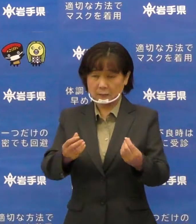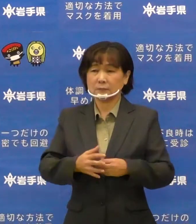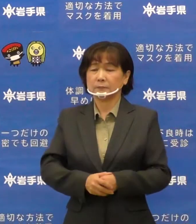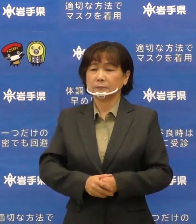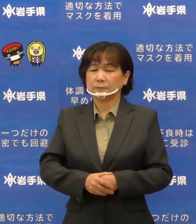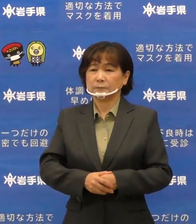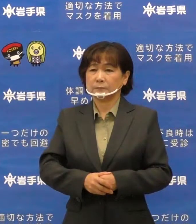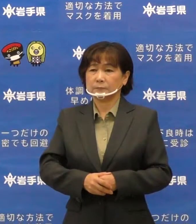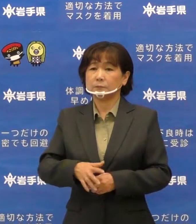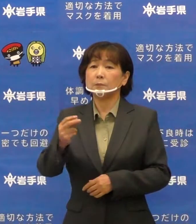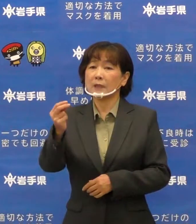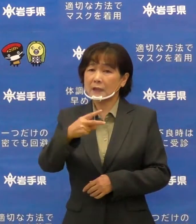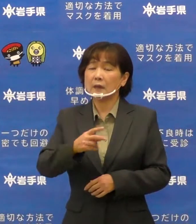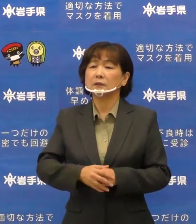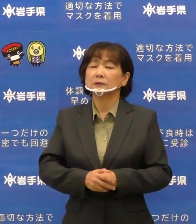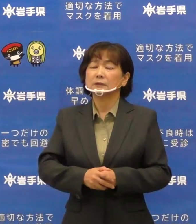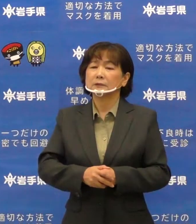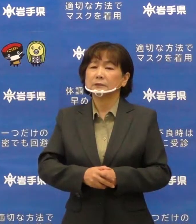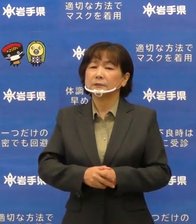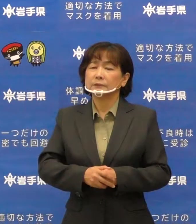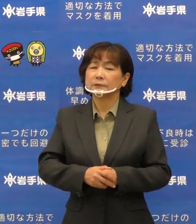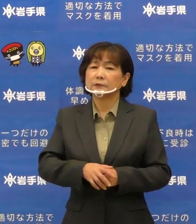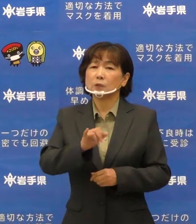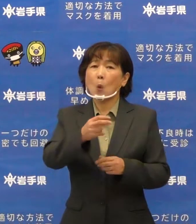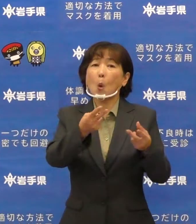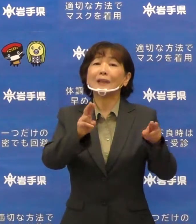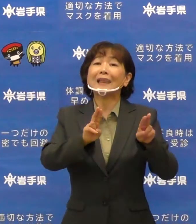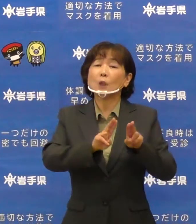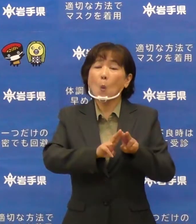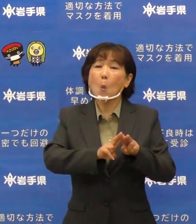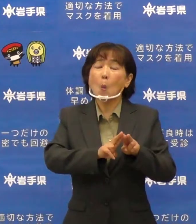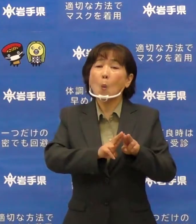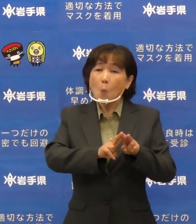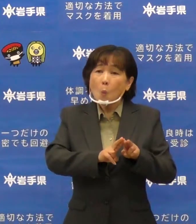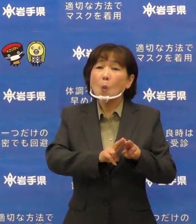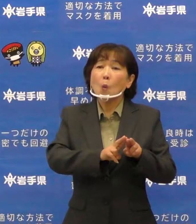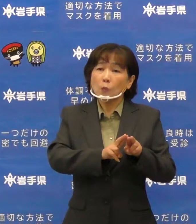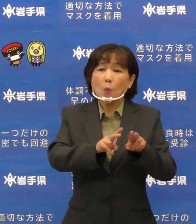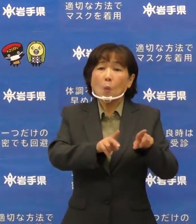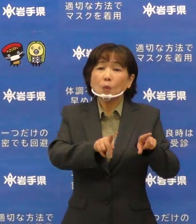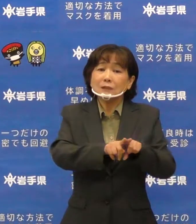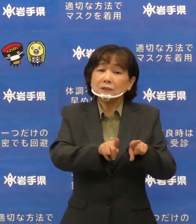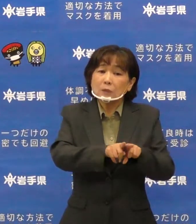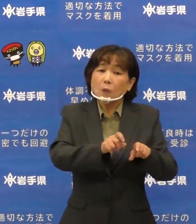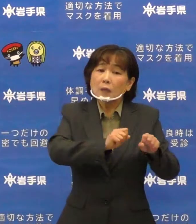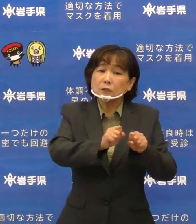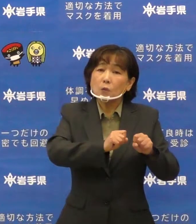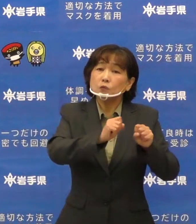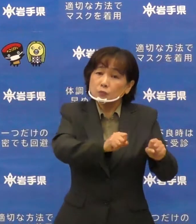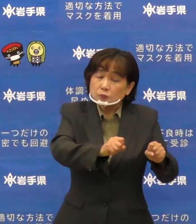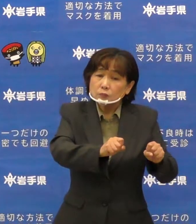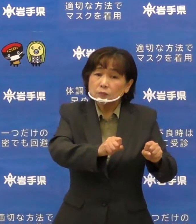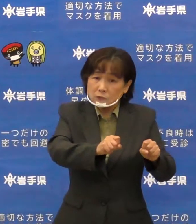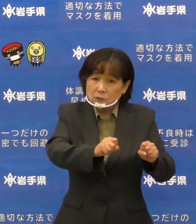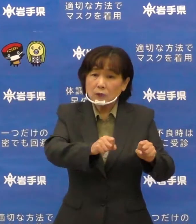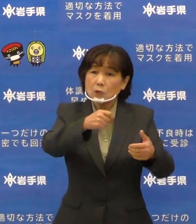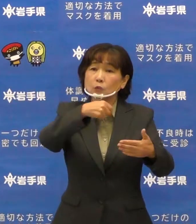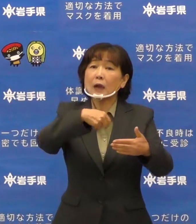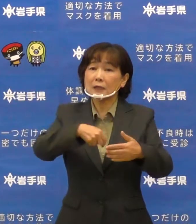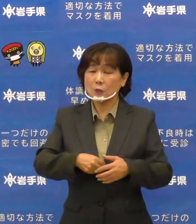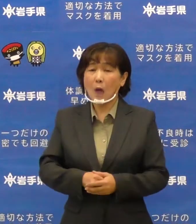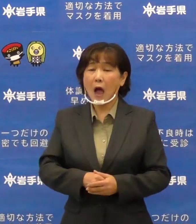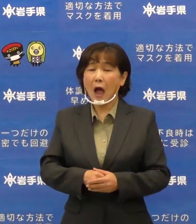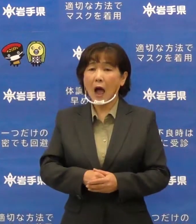ありがとうございます。 またその野党共闘っていうのはニュータイプっていう言葉を私も2年前から使ってるんですけれ